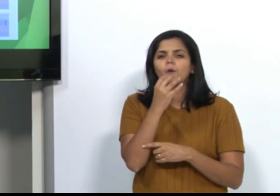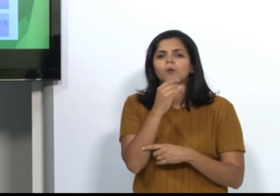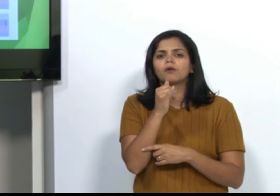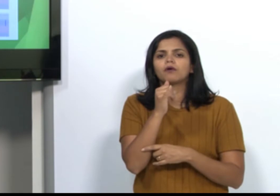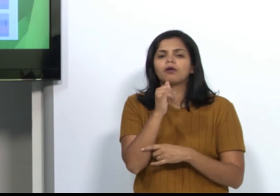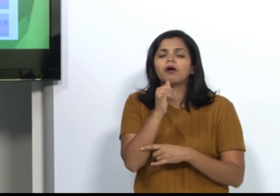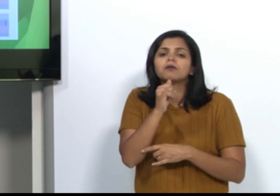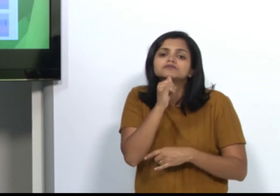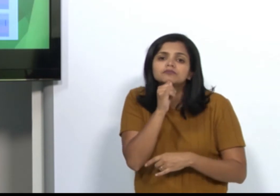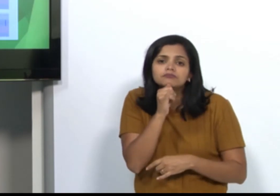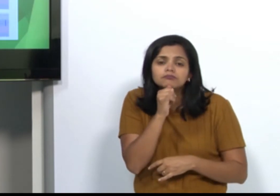sinal.